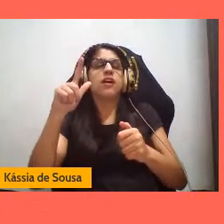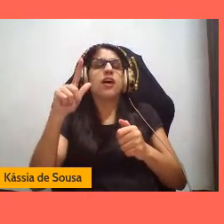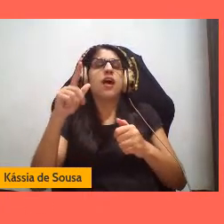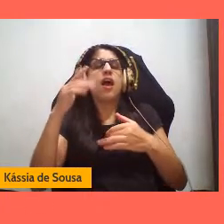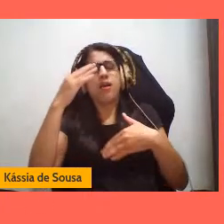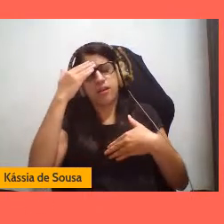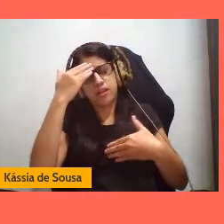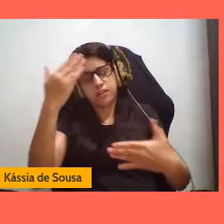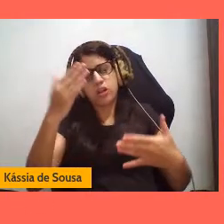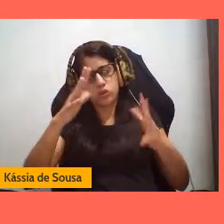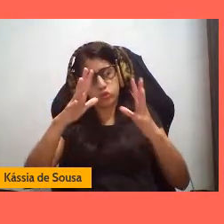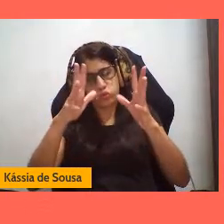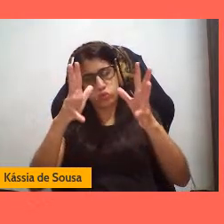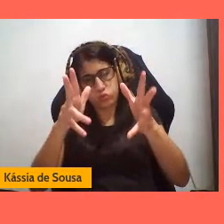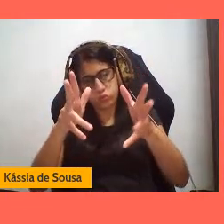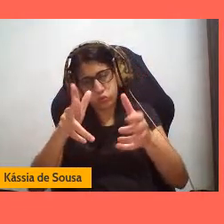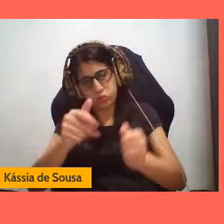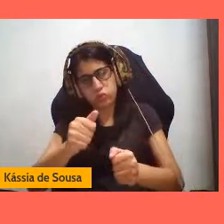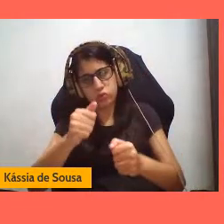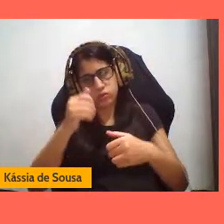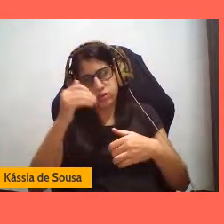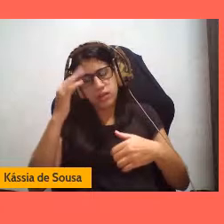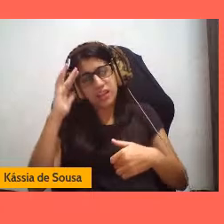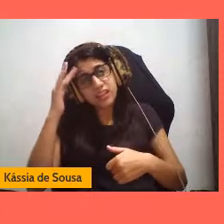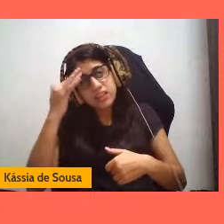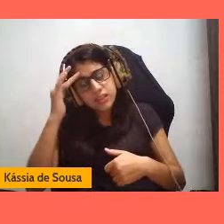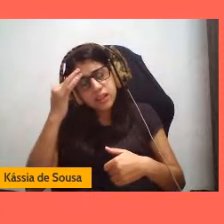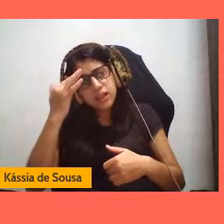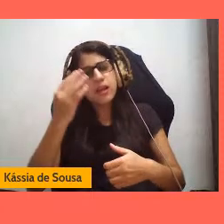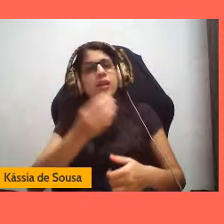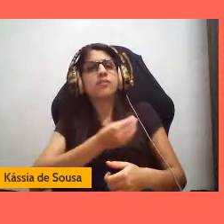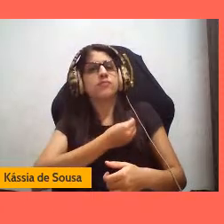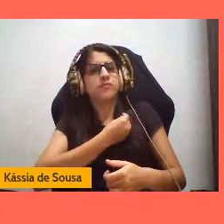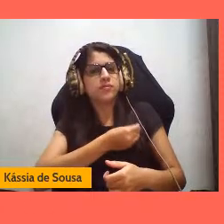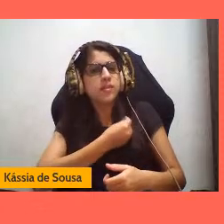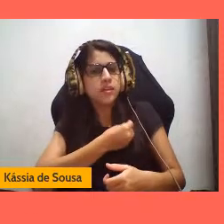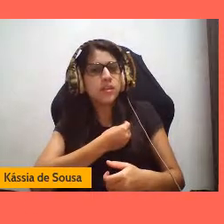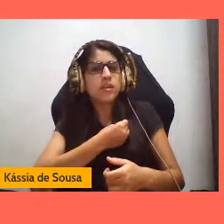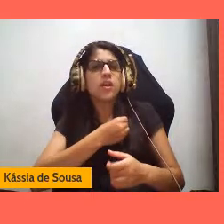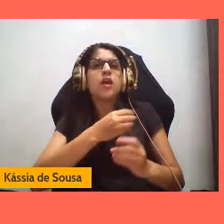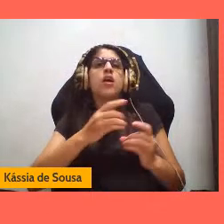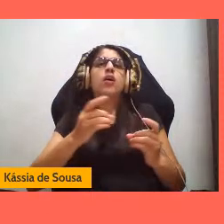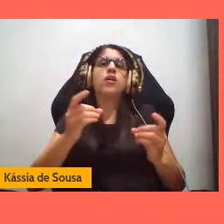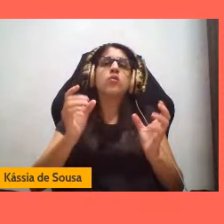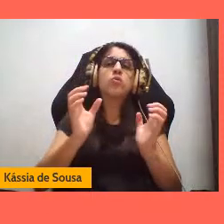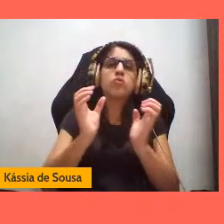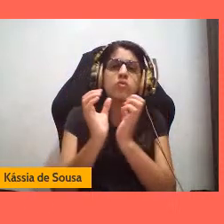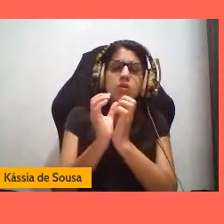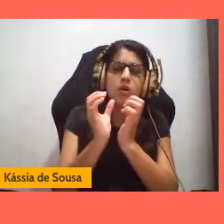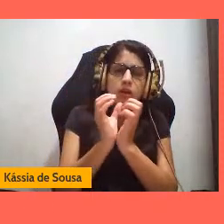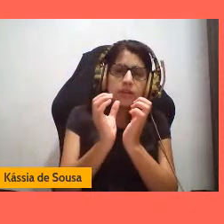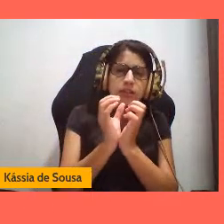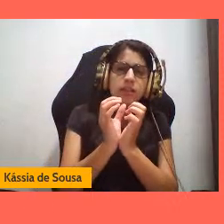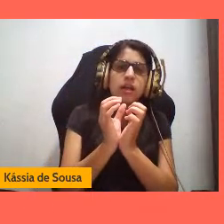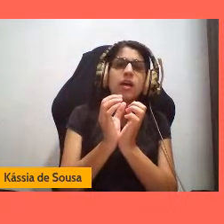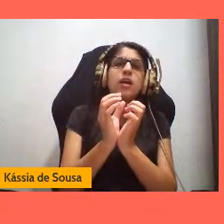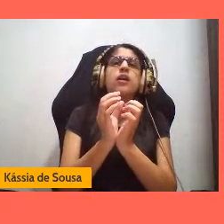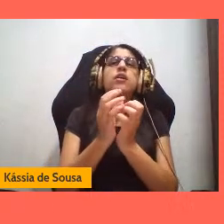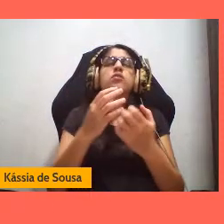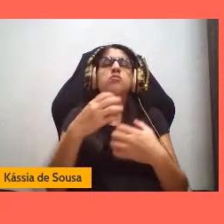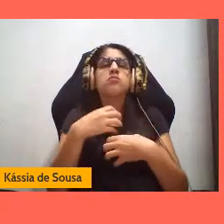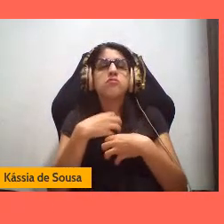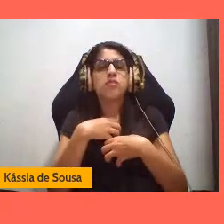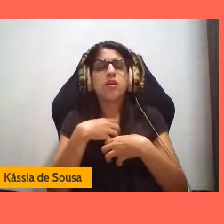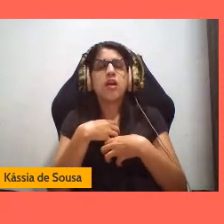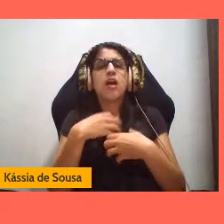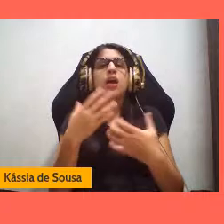as pessoas que entendem a riqueza do viver com coletividade, humanidade, solidariedade, e ter o conhecimento